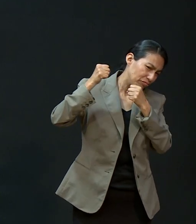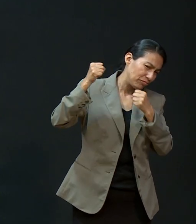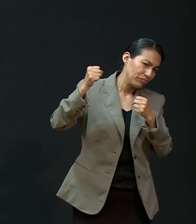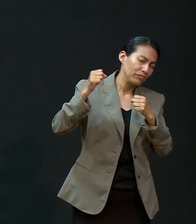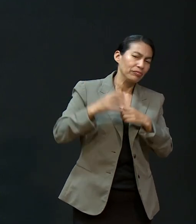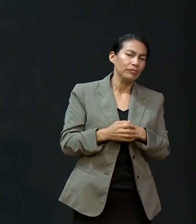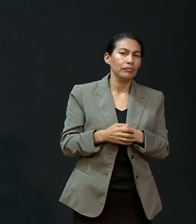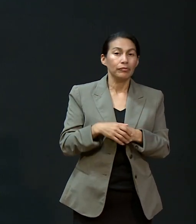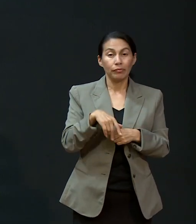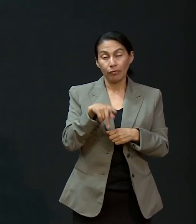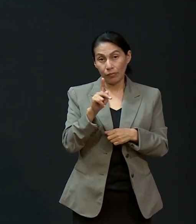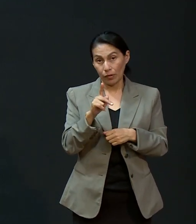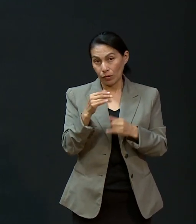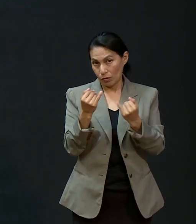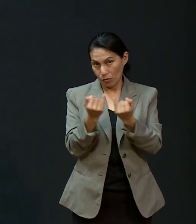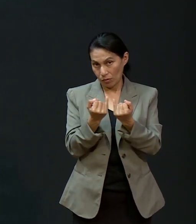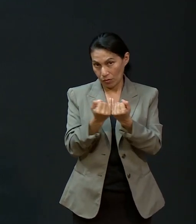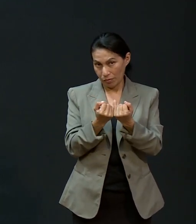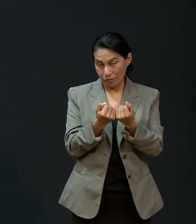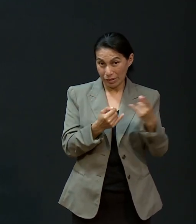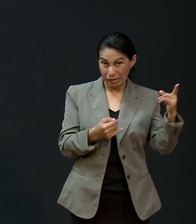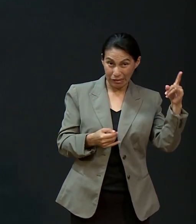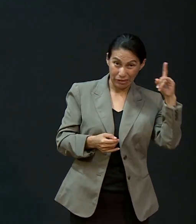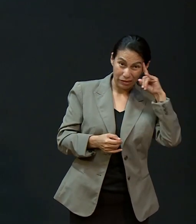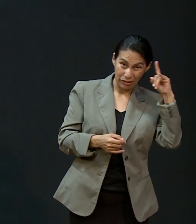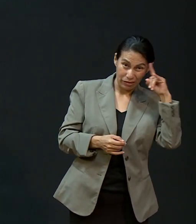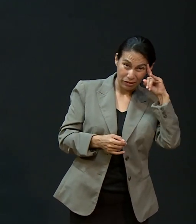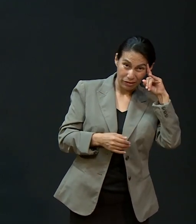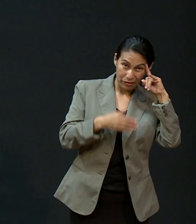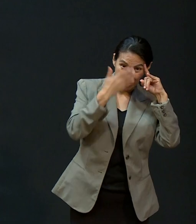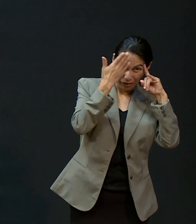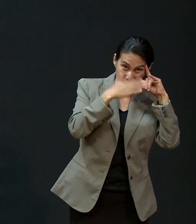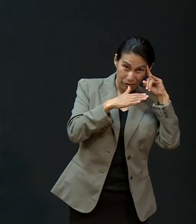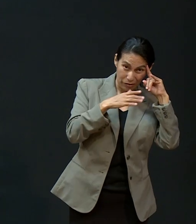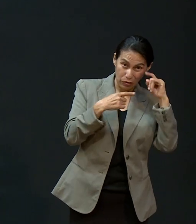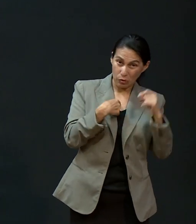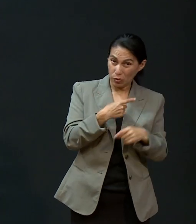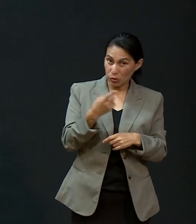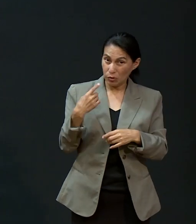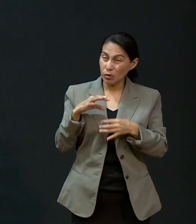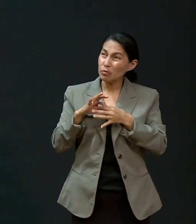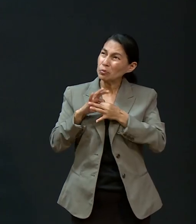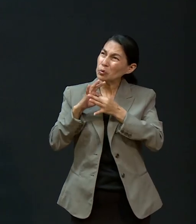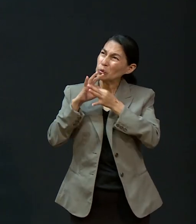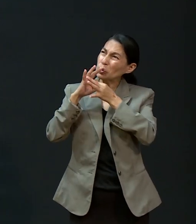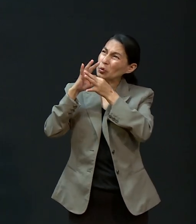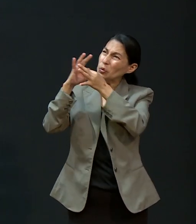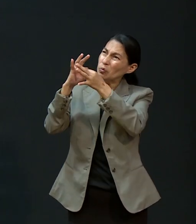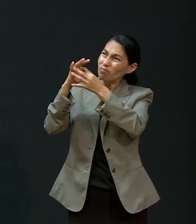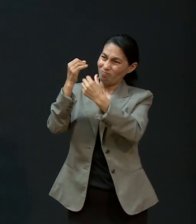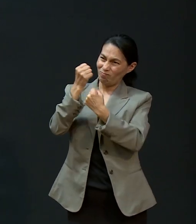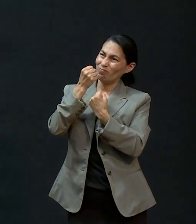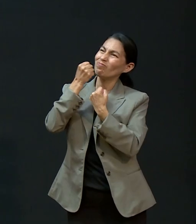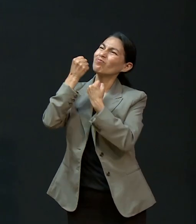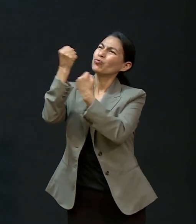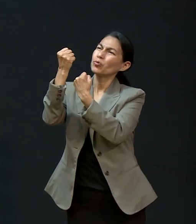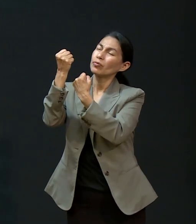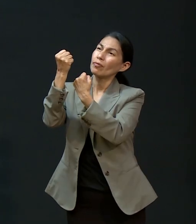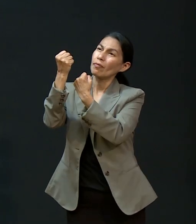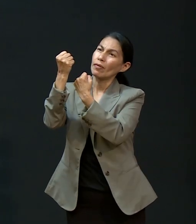Satanás hace todo eso porque sabe que cuando estamos agarrados de la mano de Dios, somos más fuertes.